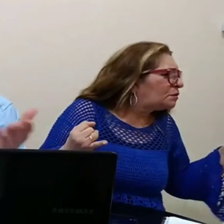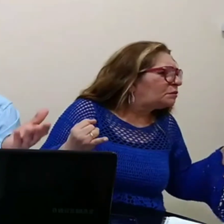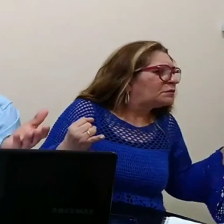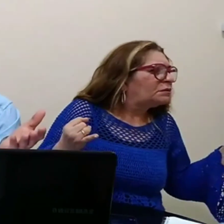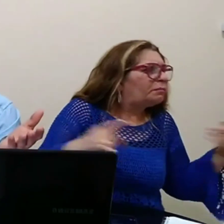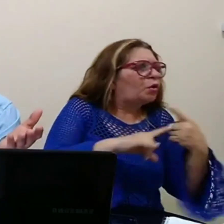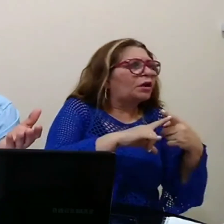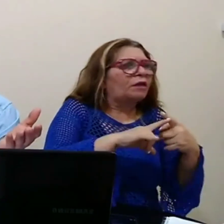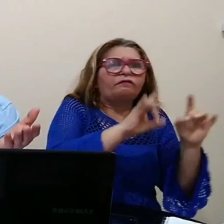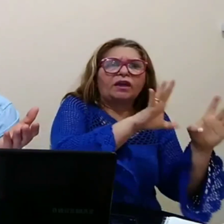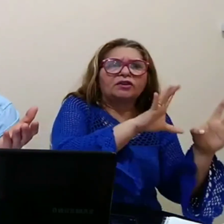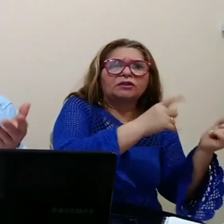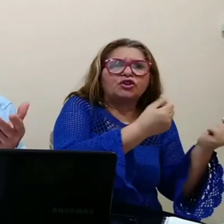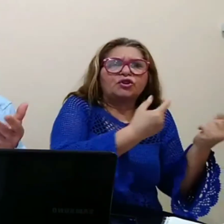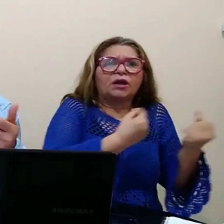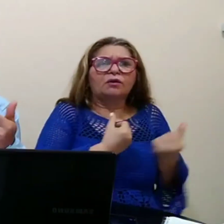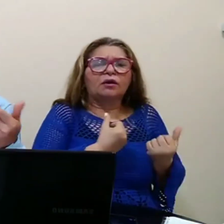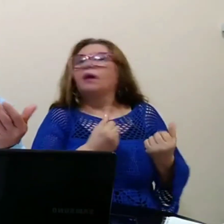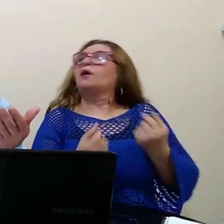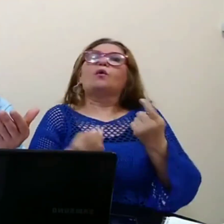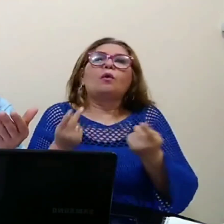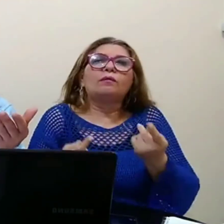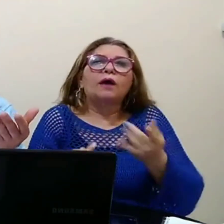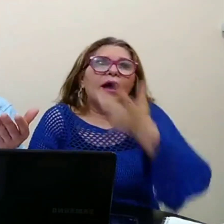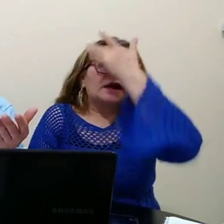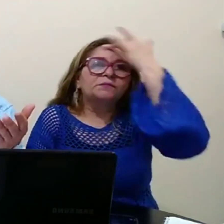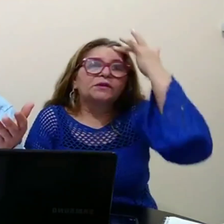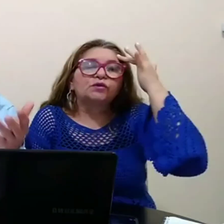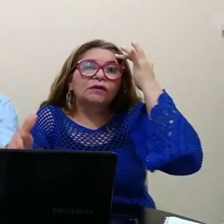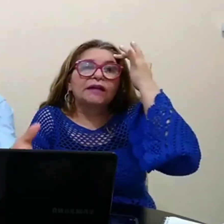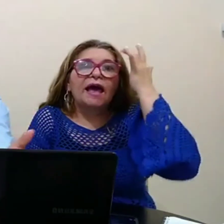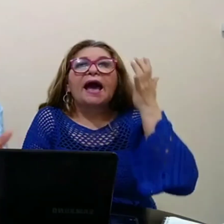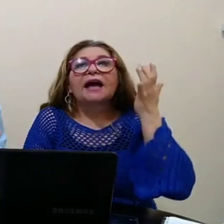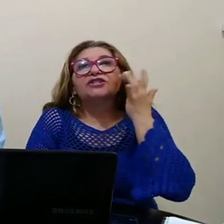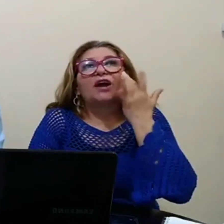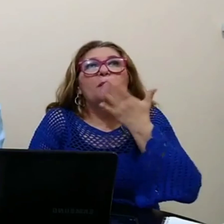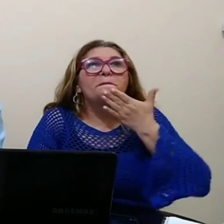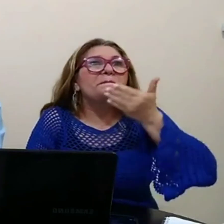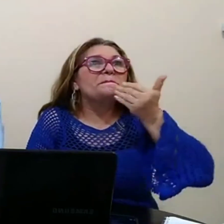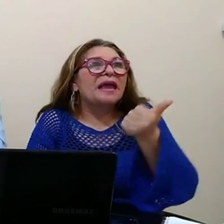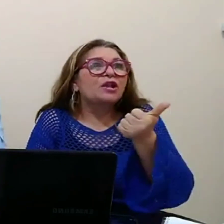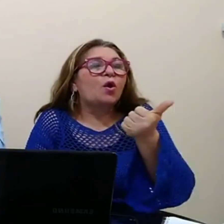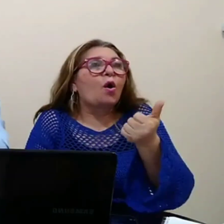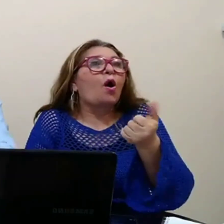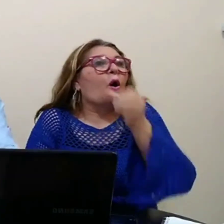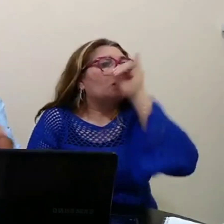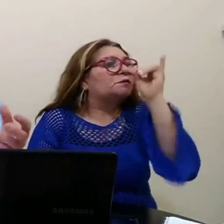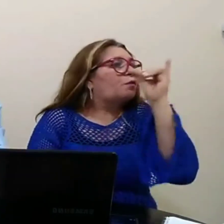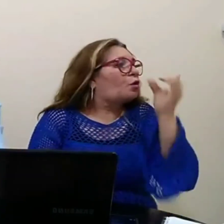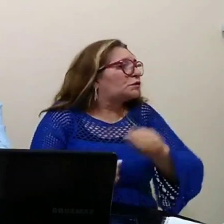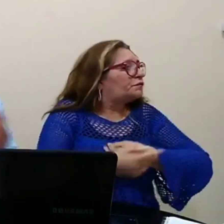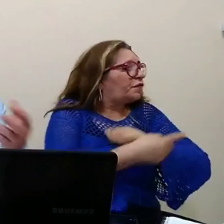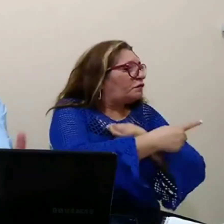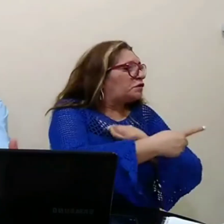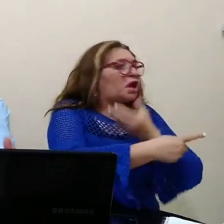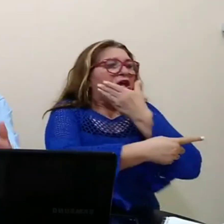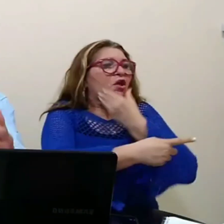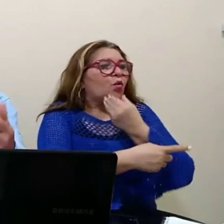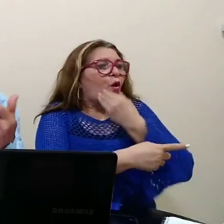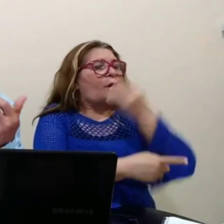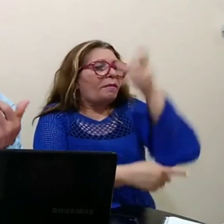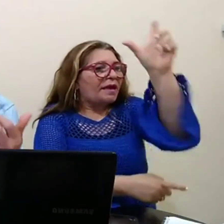não tem preço. Mas eles não levaram isso em conta. Eles tinham agora um cidadão daquela cidade que atormentava todo mundo, que era um